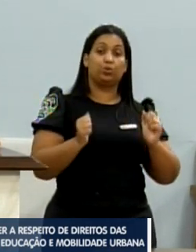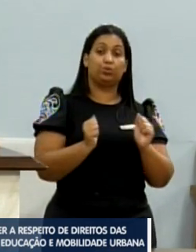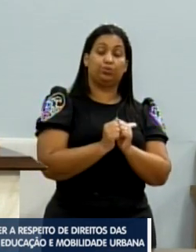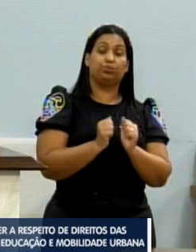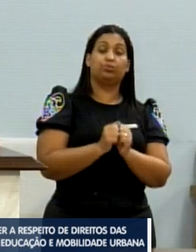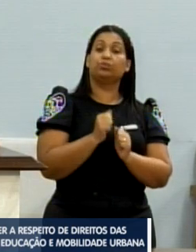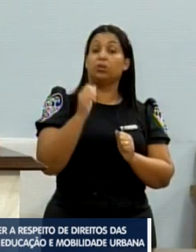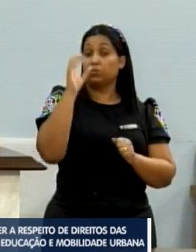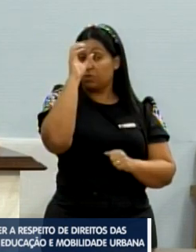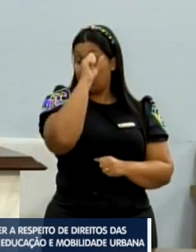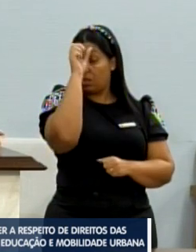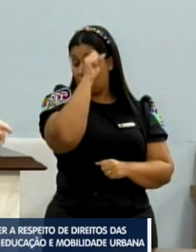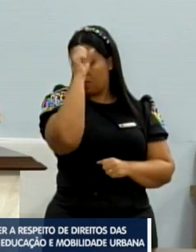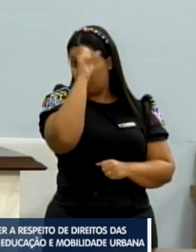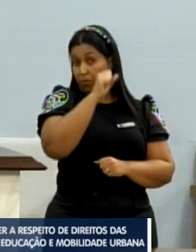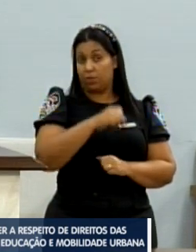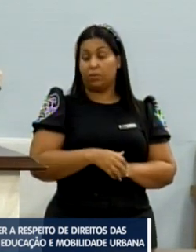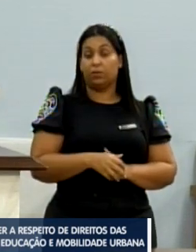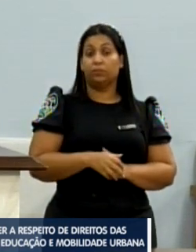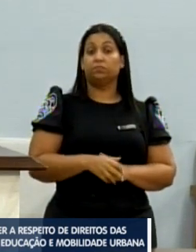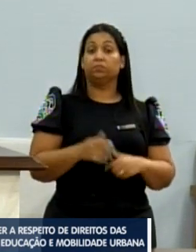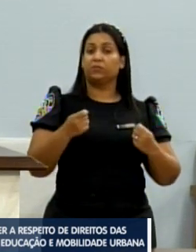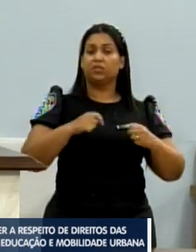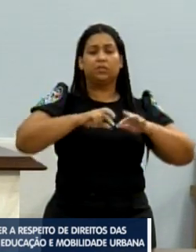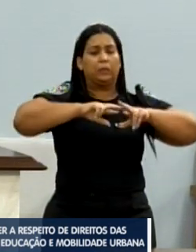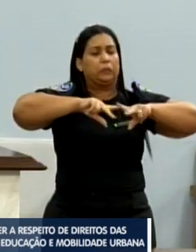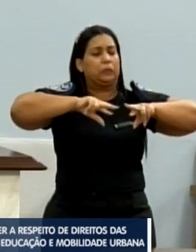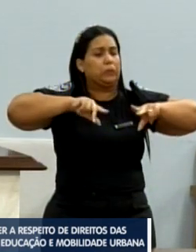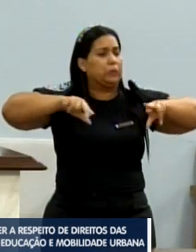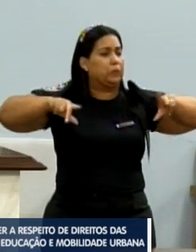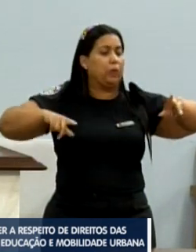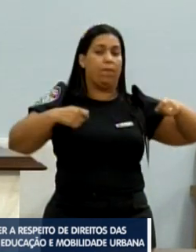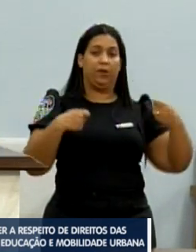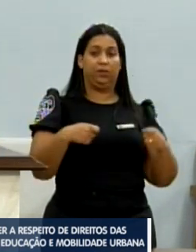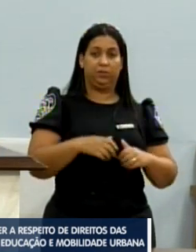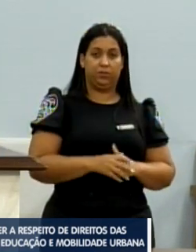se alfabetizar, ela precisa de um monte de coisa que tem ali dentro.